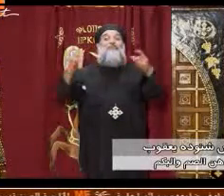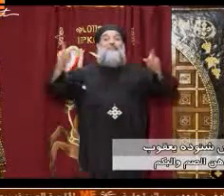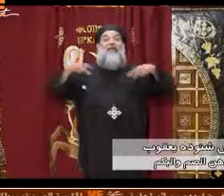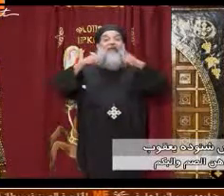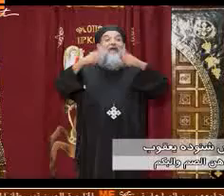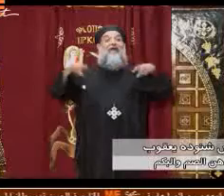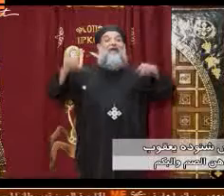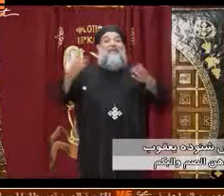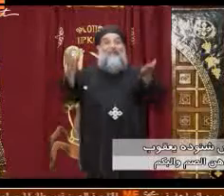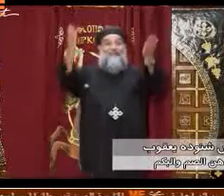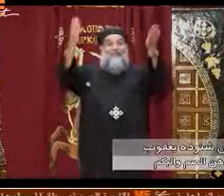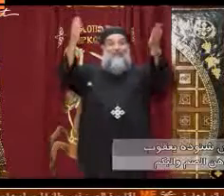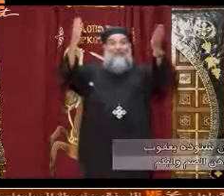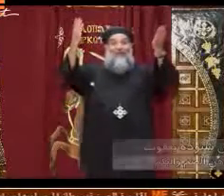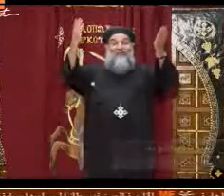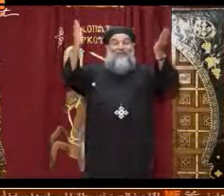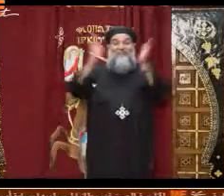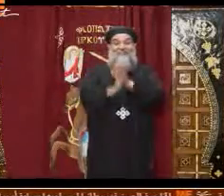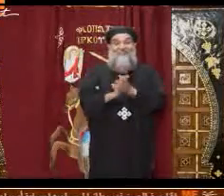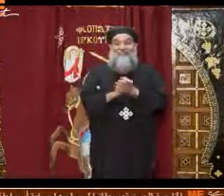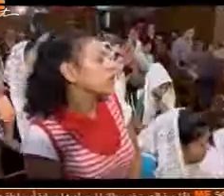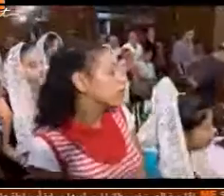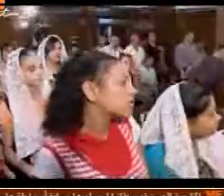جديدة. يلا نتفضل نقول مع بعض